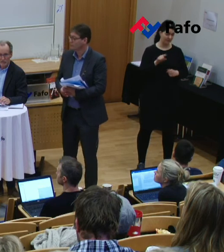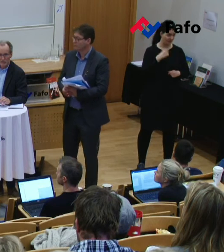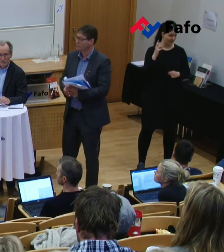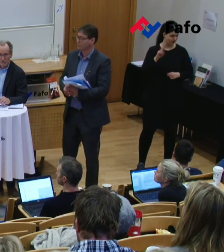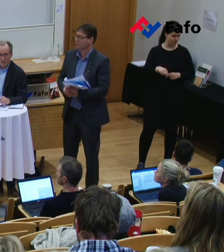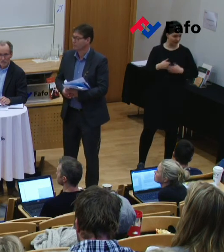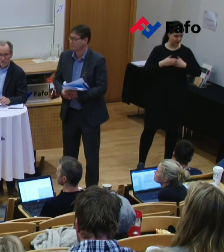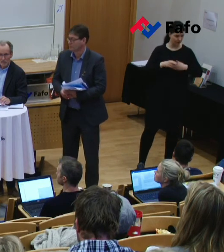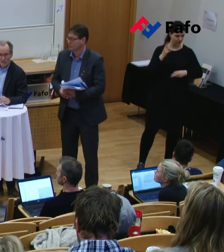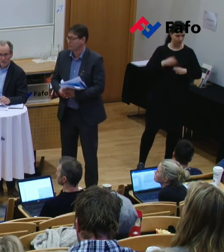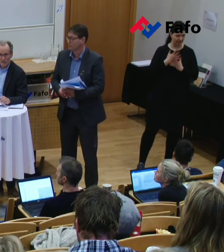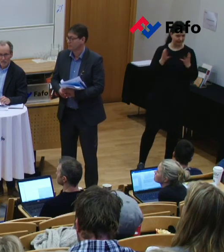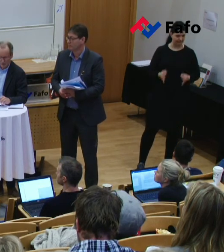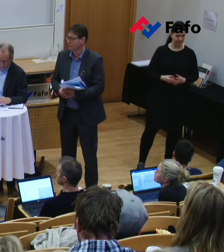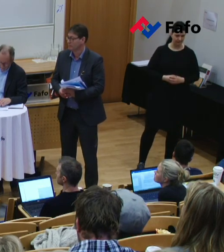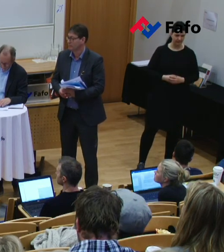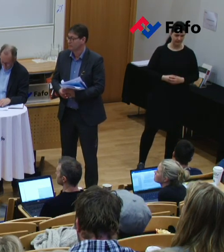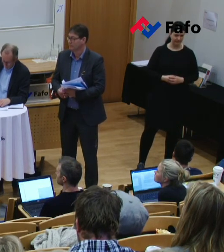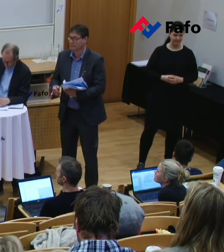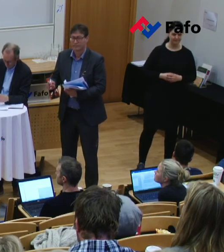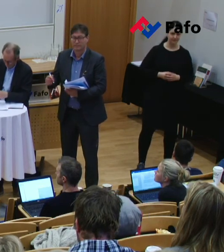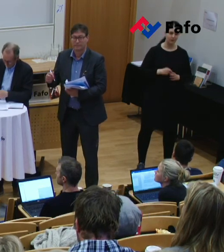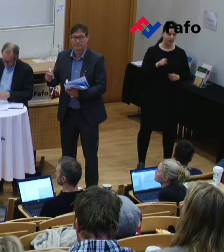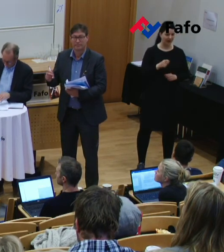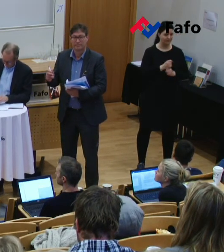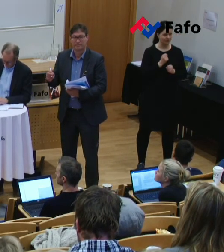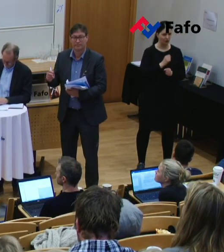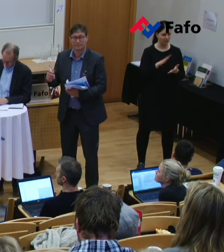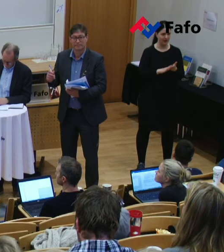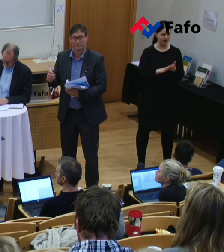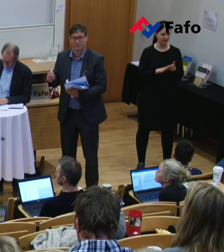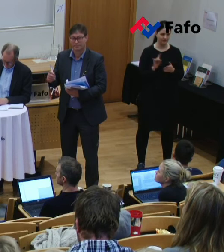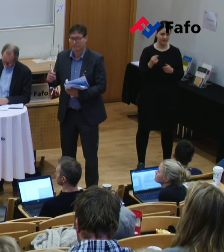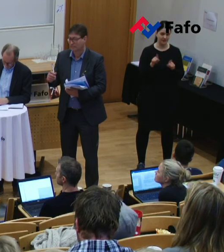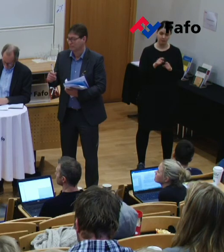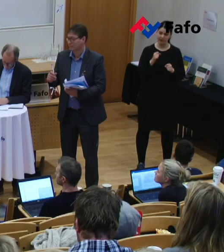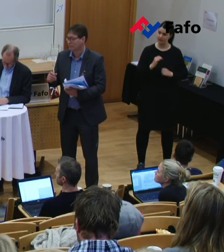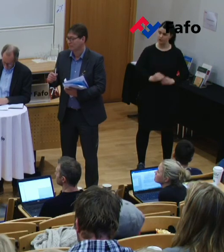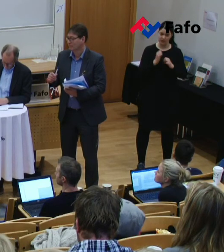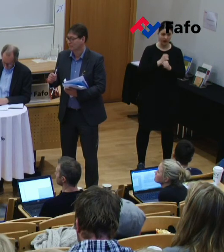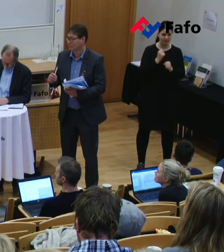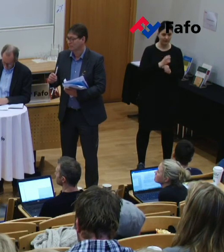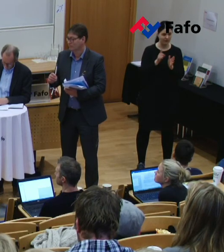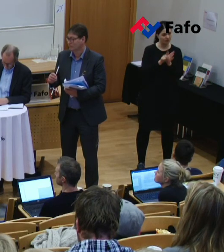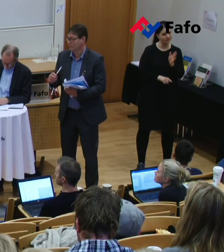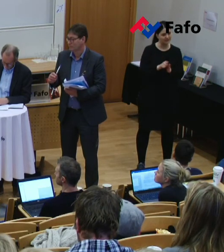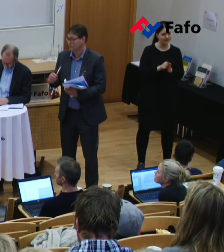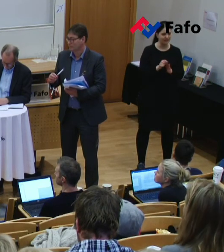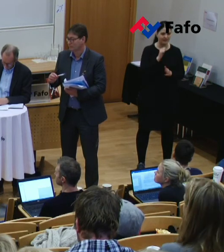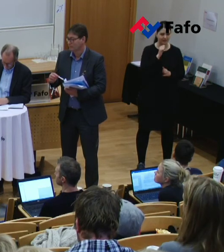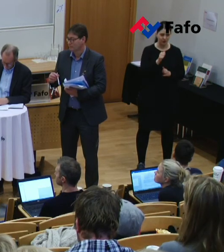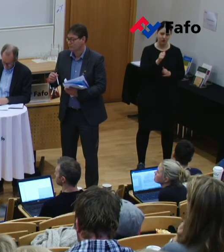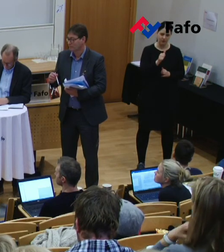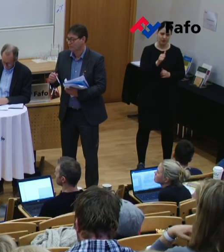naboer, vi tåler ikke veldig mye. Og det jo det vi må jobbe med, vi som sosialarbeidere må samtidig også, og